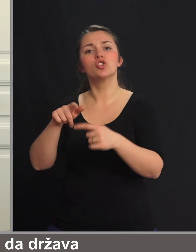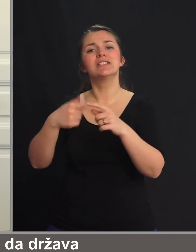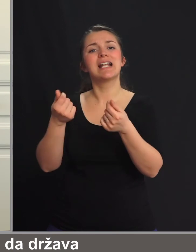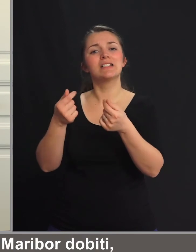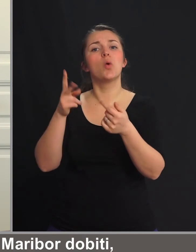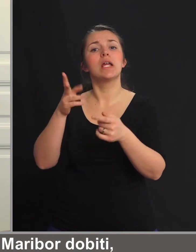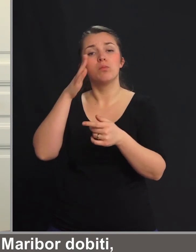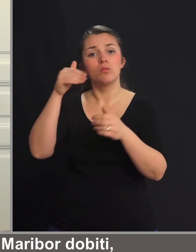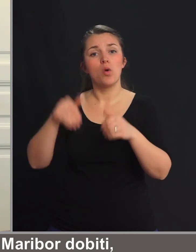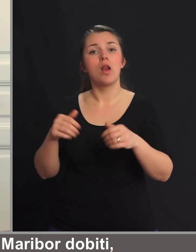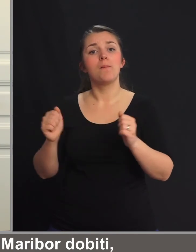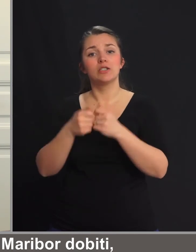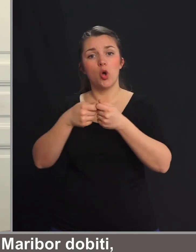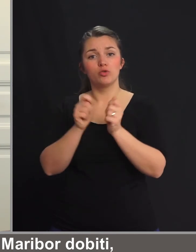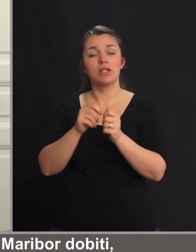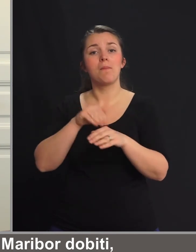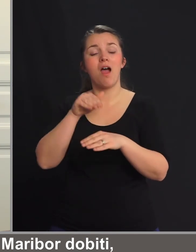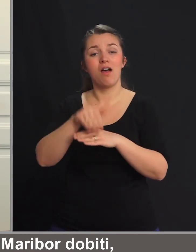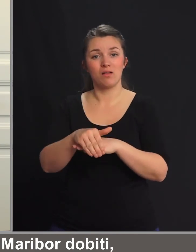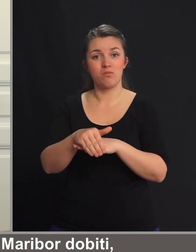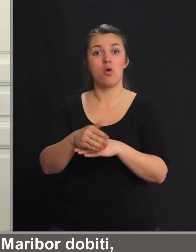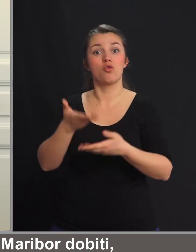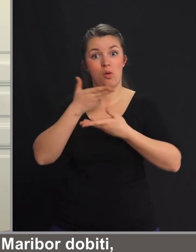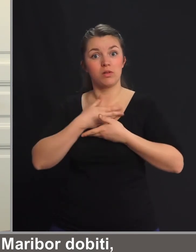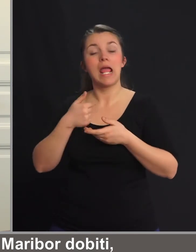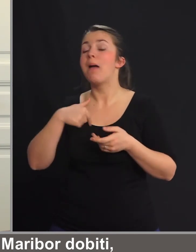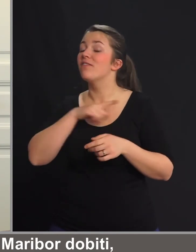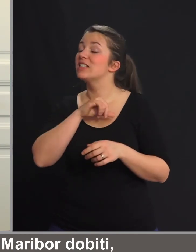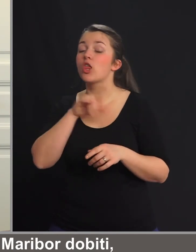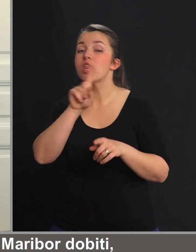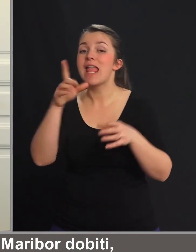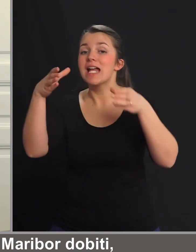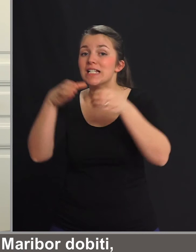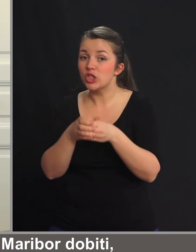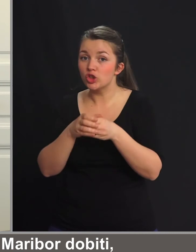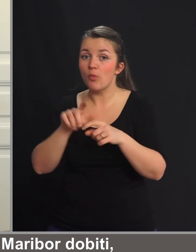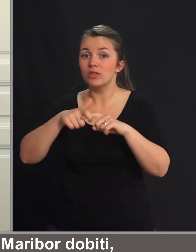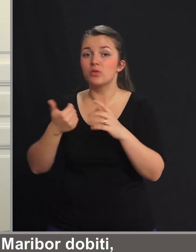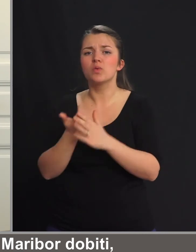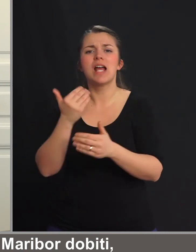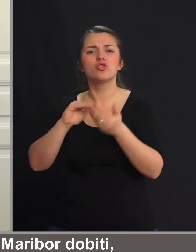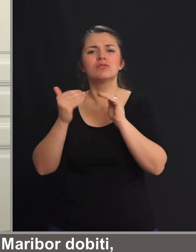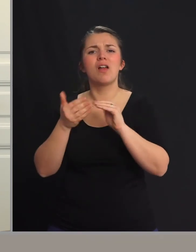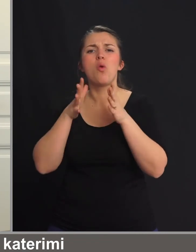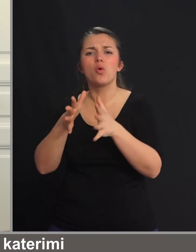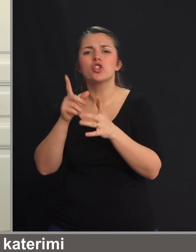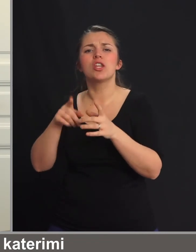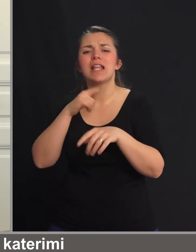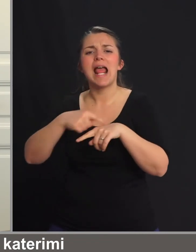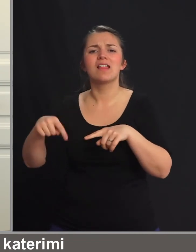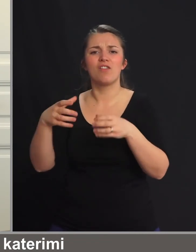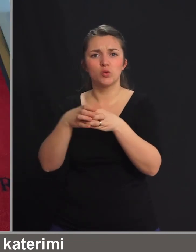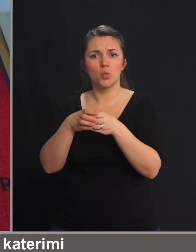pripadajočih sredstev, ki bi jih morala mestna občina Maribor dobiti, ne krčimo sredstev za socialno ogrožene in